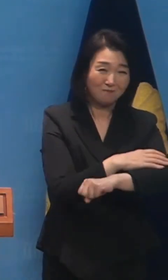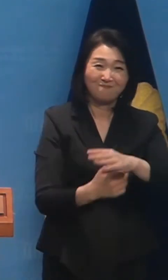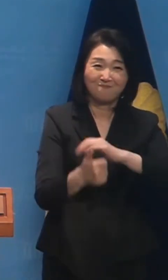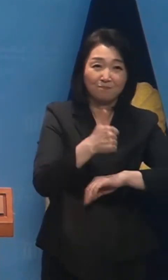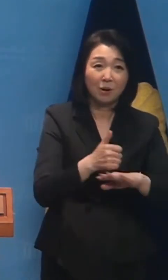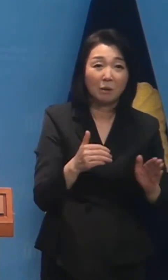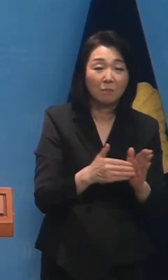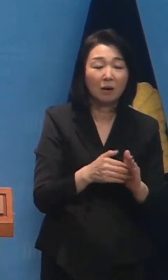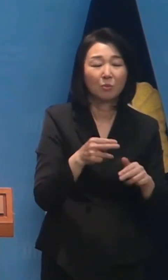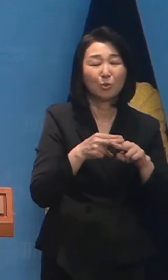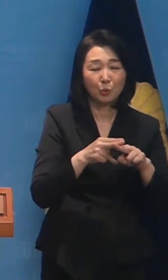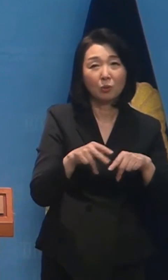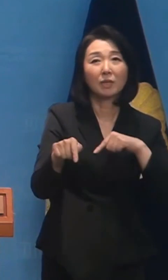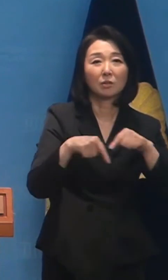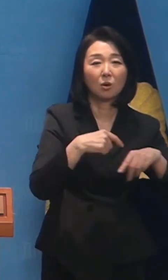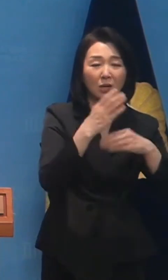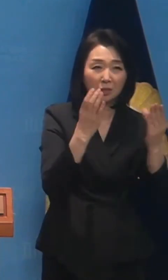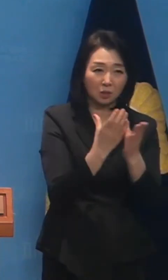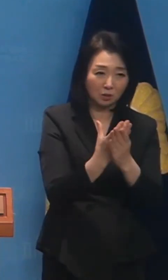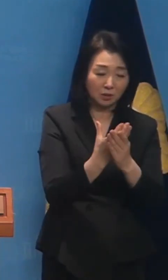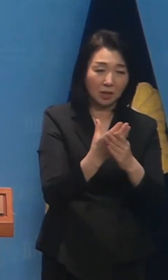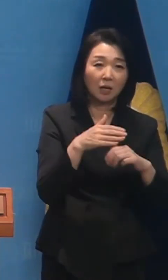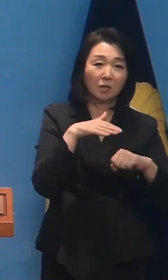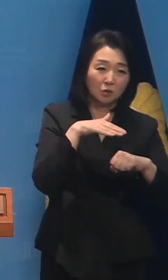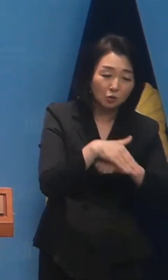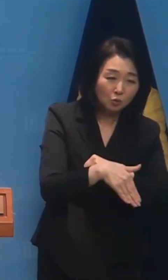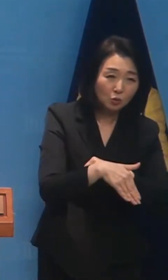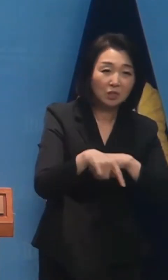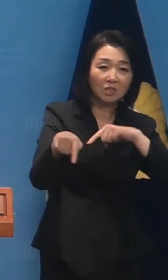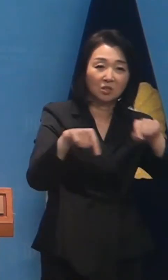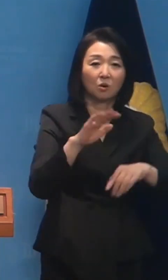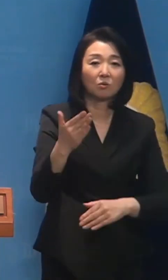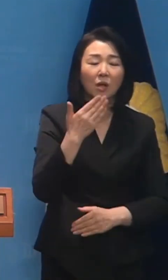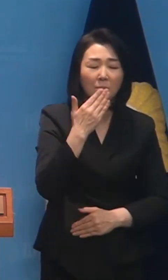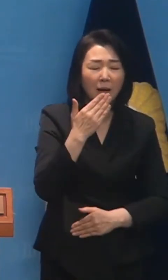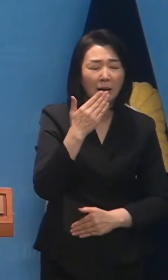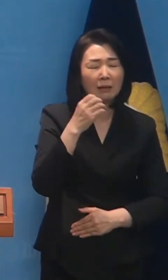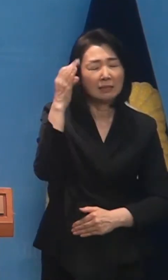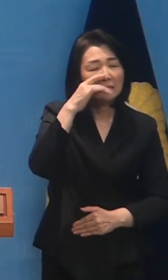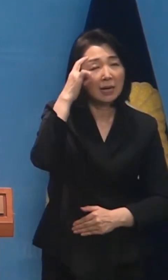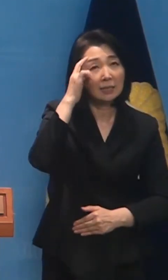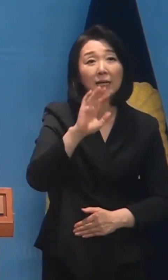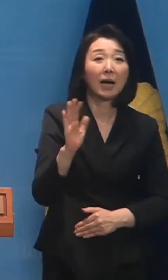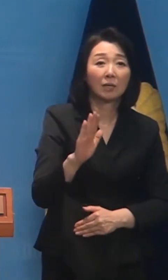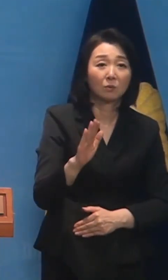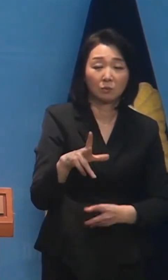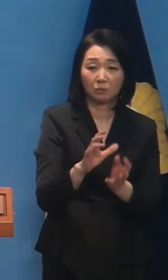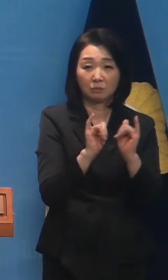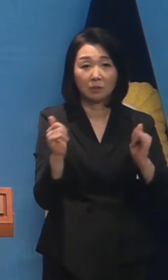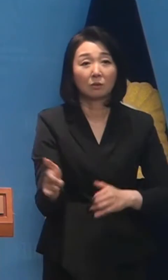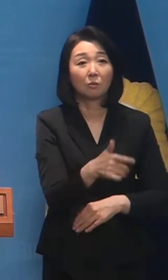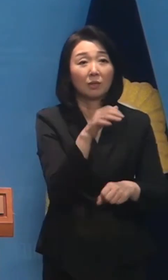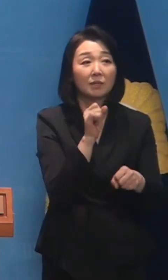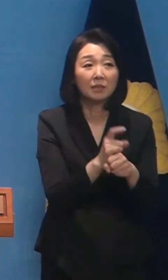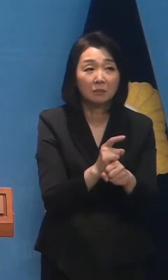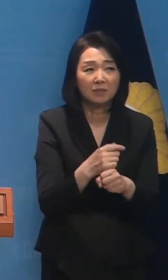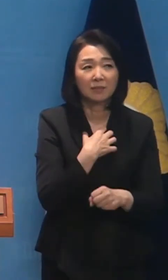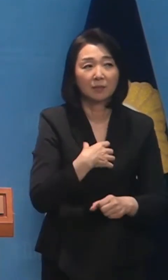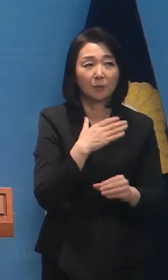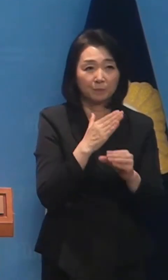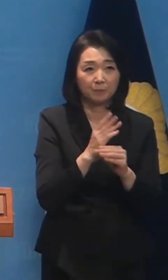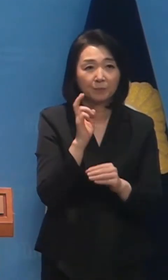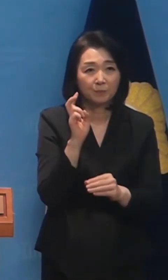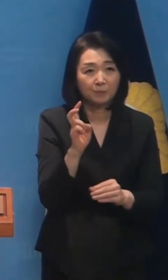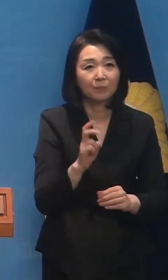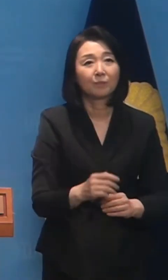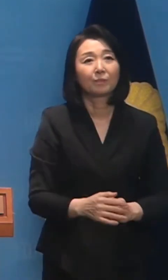독재 정권, 전체주의 정권이 될 수도 있다는 것은 망상이 아니라 많은 국민께서 이미 우려하고